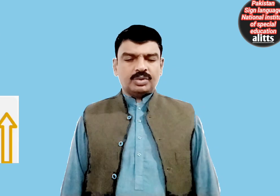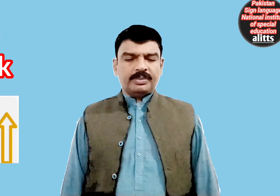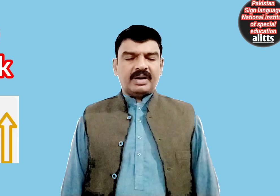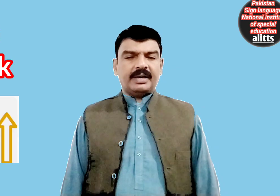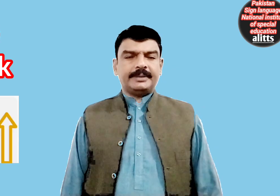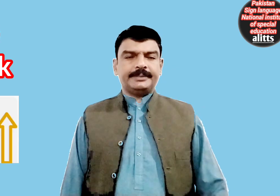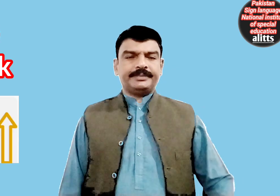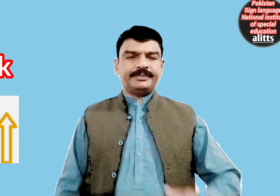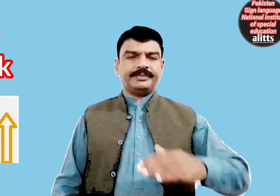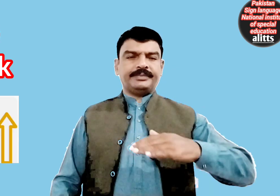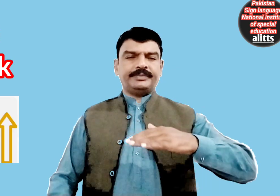रुतबा,